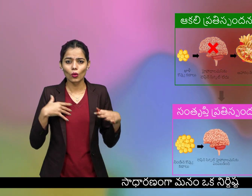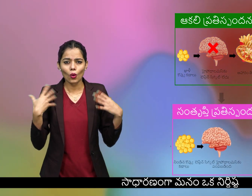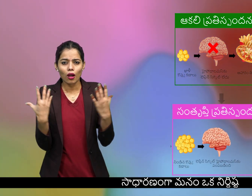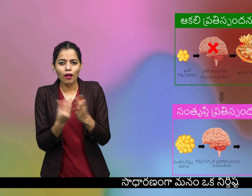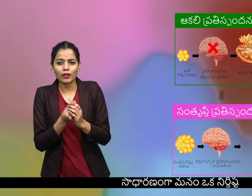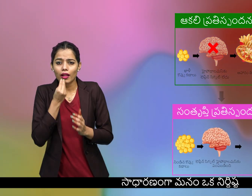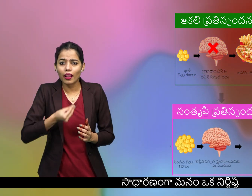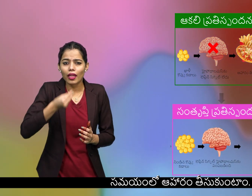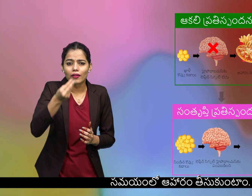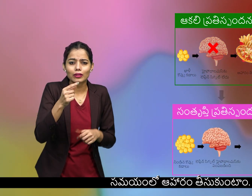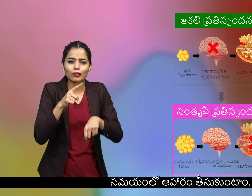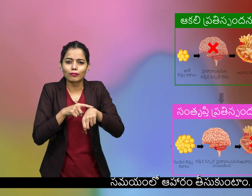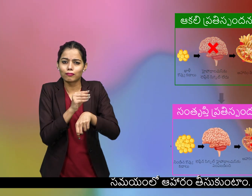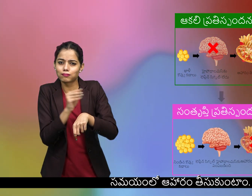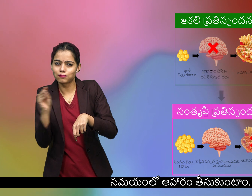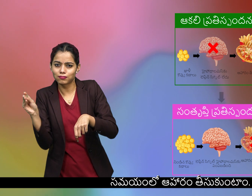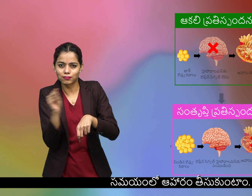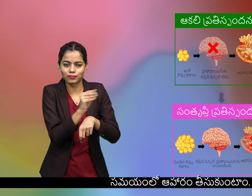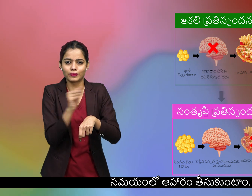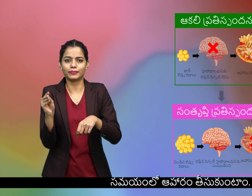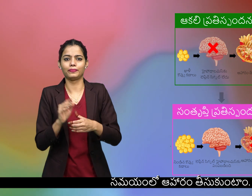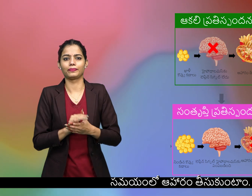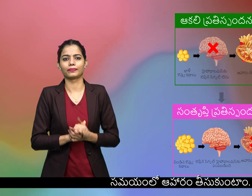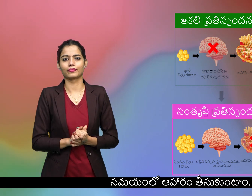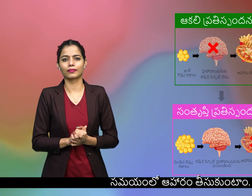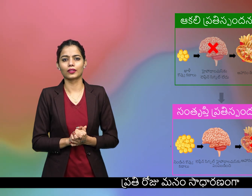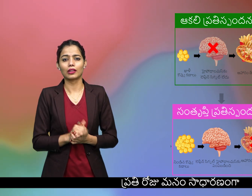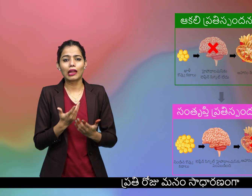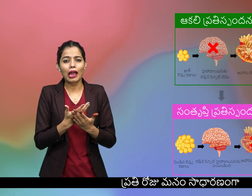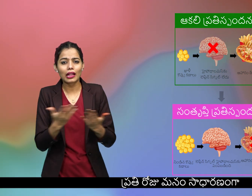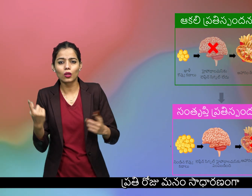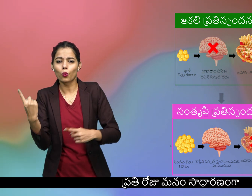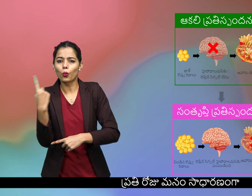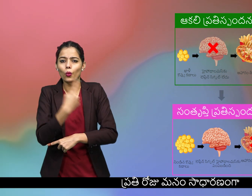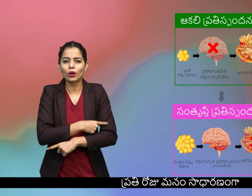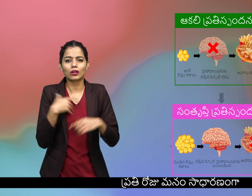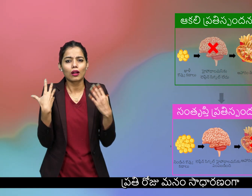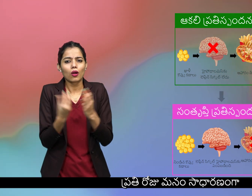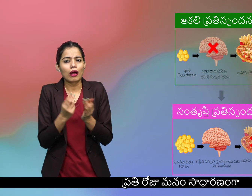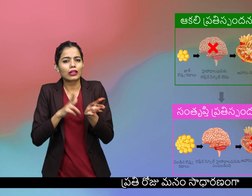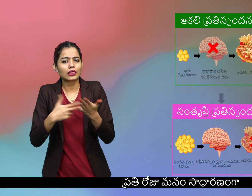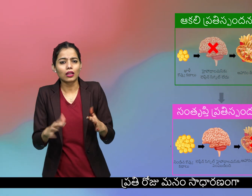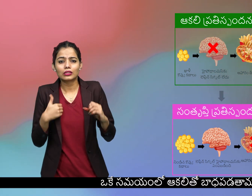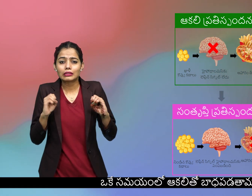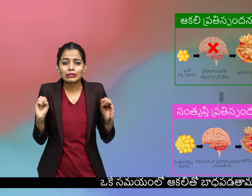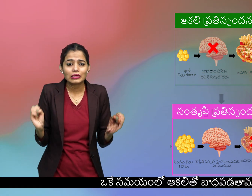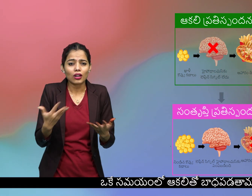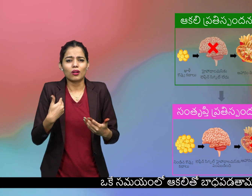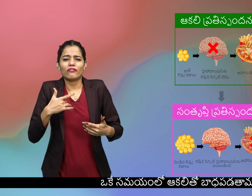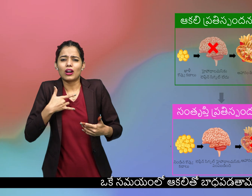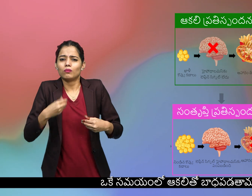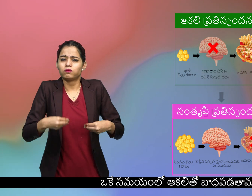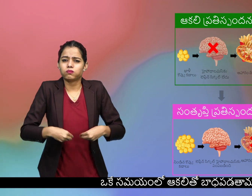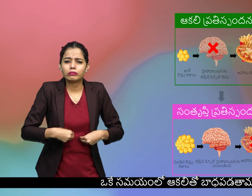సాధారణంగా మనం ఒక నిర్దిష్ట సమయంలో ఆహారం తీసుకుంటాం. ప్రతిరోజూ మనం సాధారణంగా ఒకే